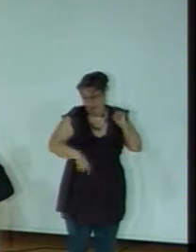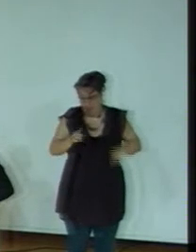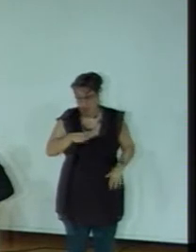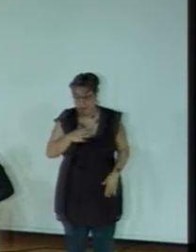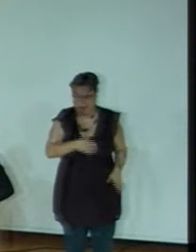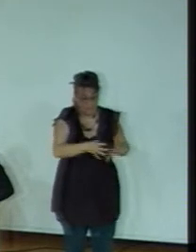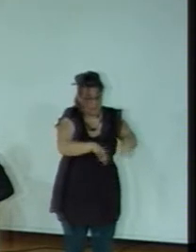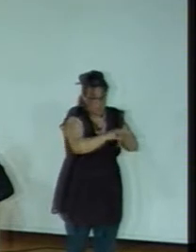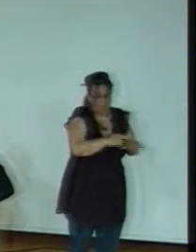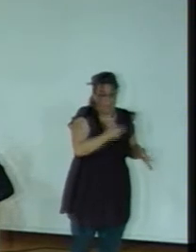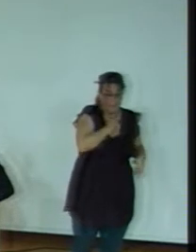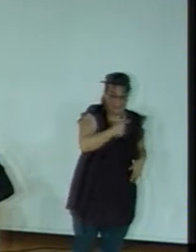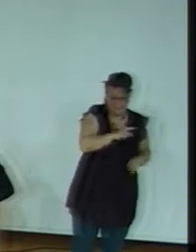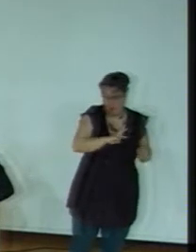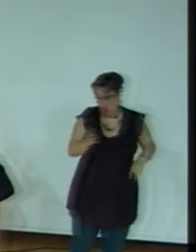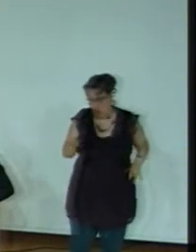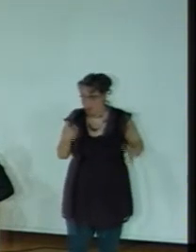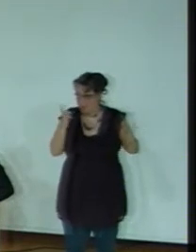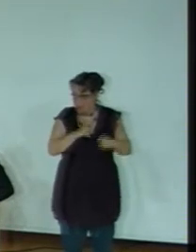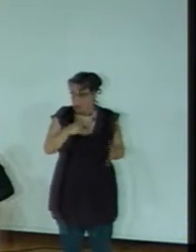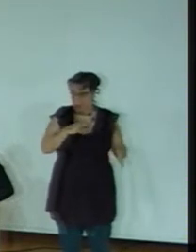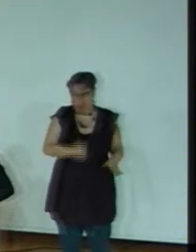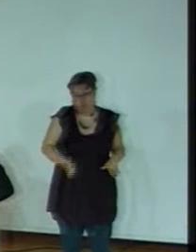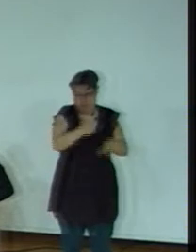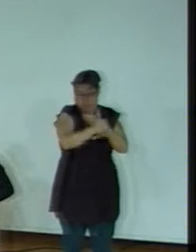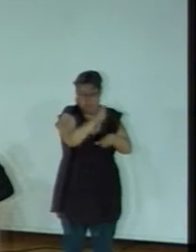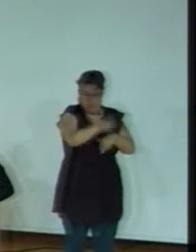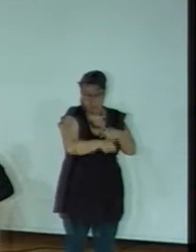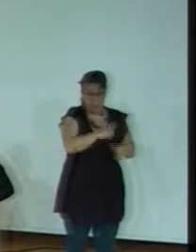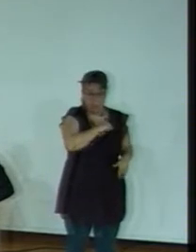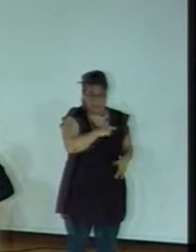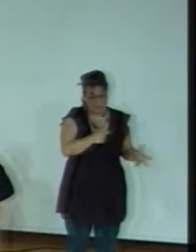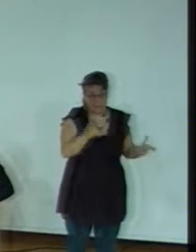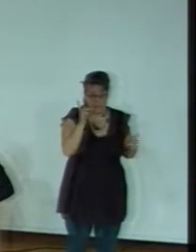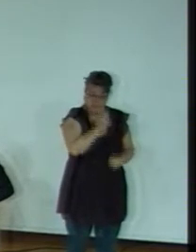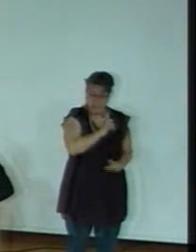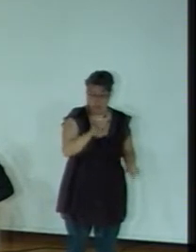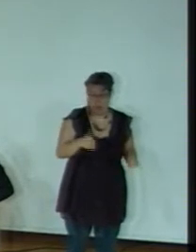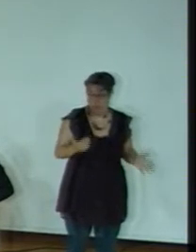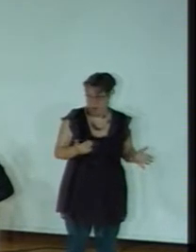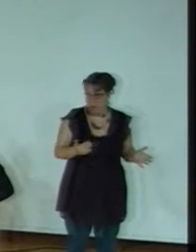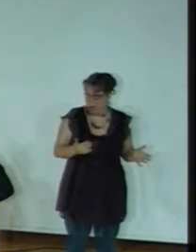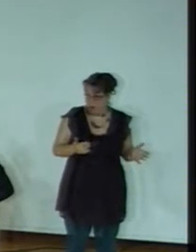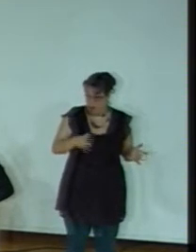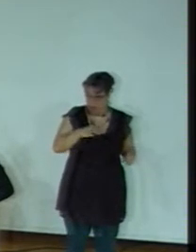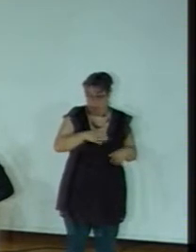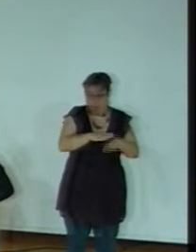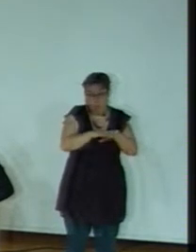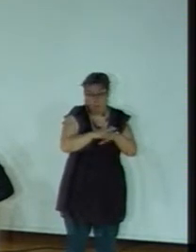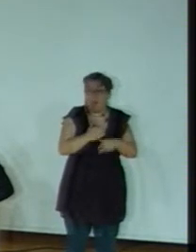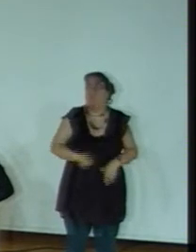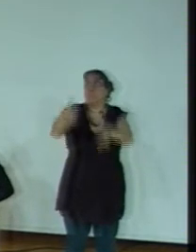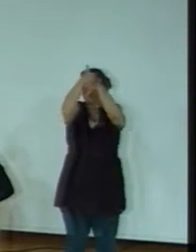positions politiques honorables et valorisantes. Il y a beaucoup de petites charges politiques qui sont extrêmement lourdes